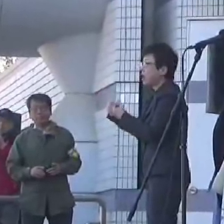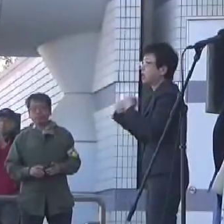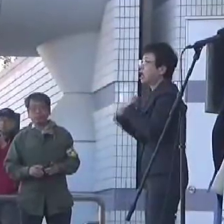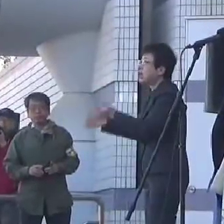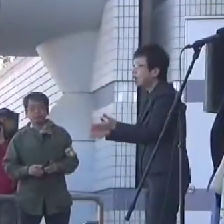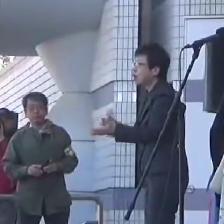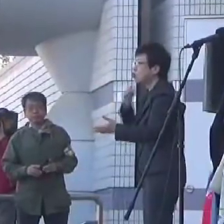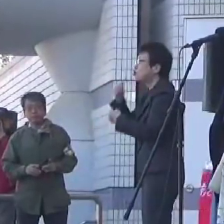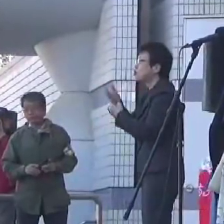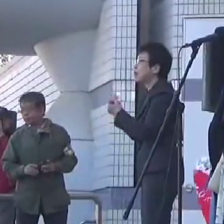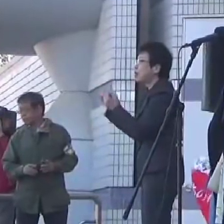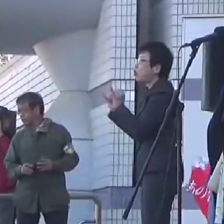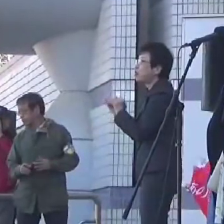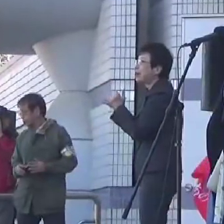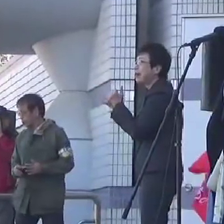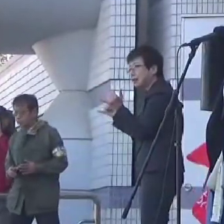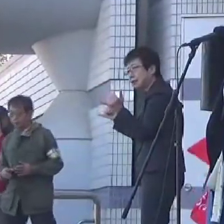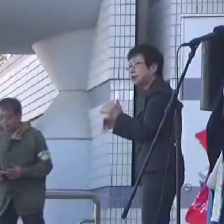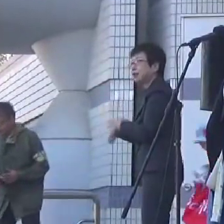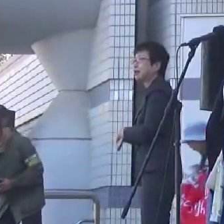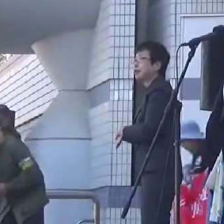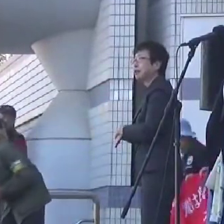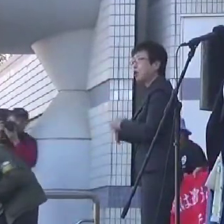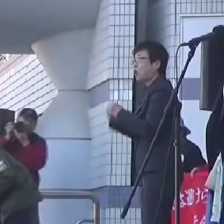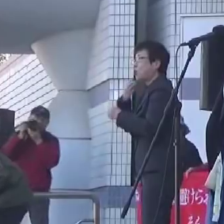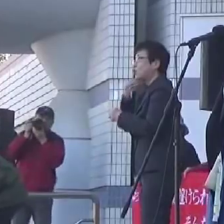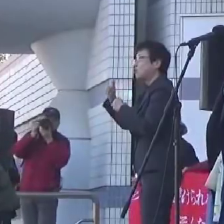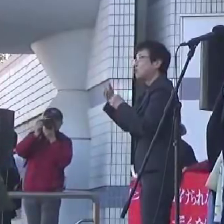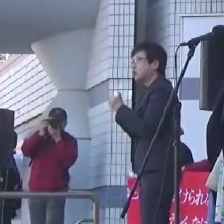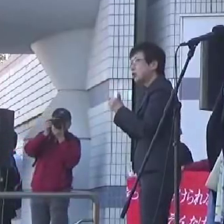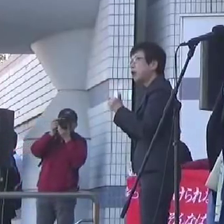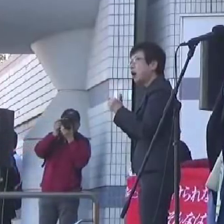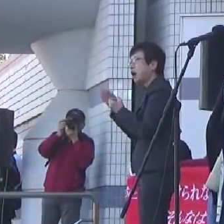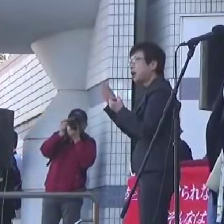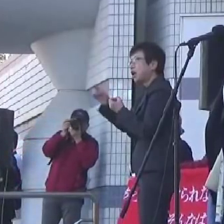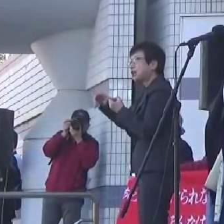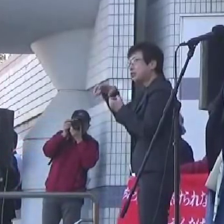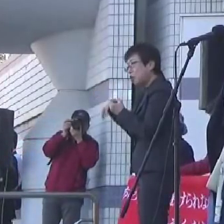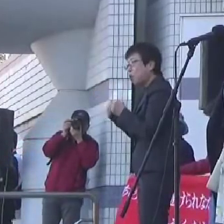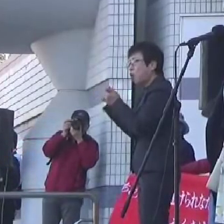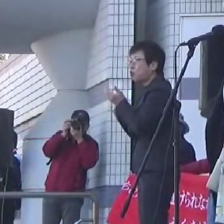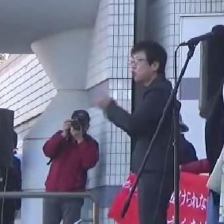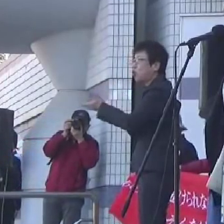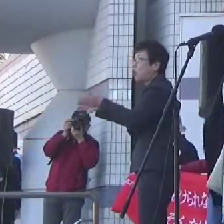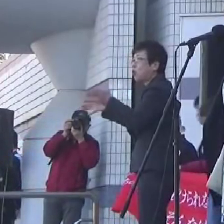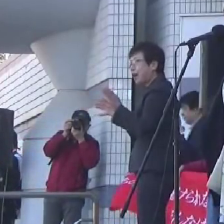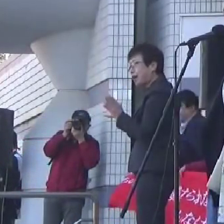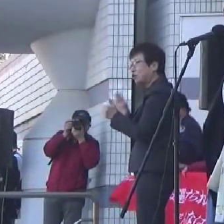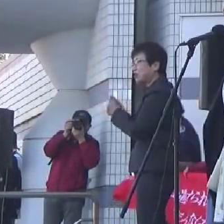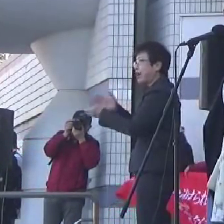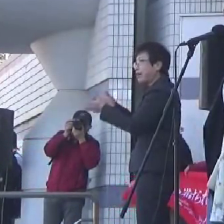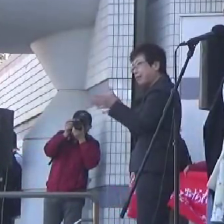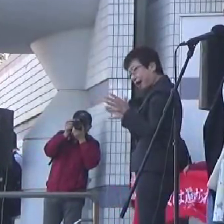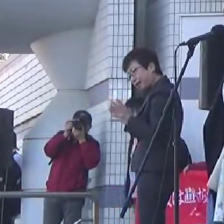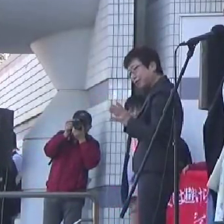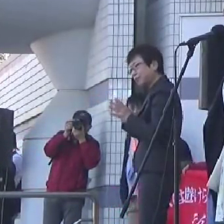の女たち、そして福島原発国訴団、同支援団、あと